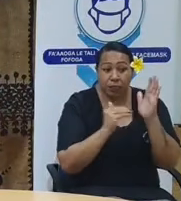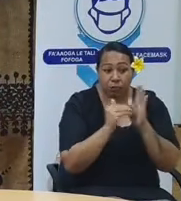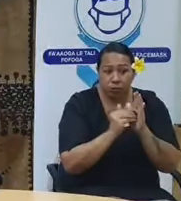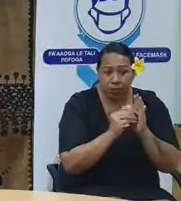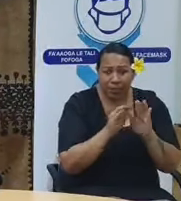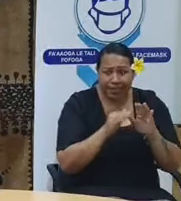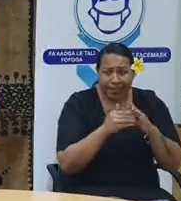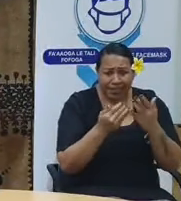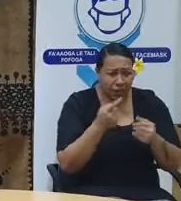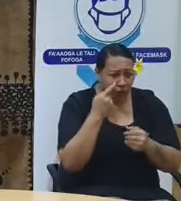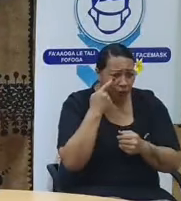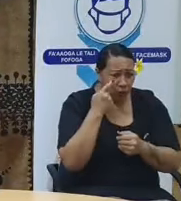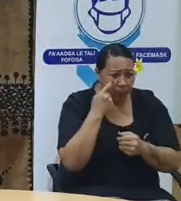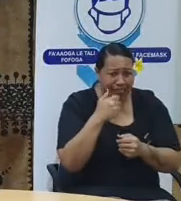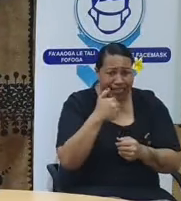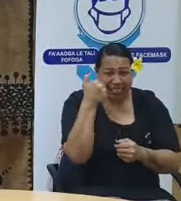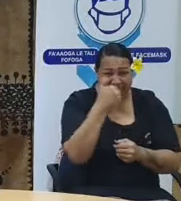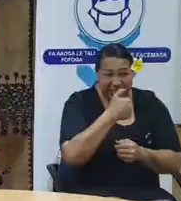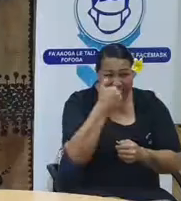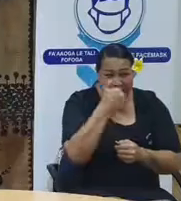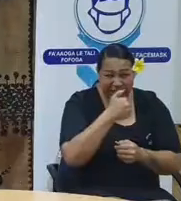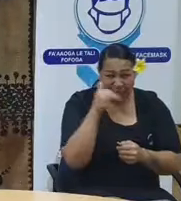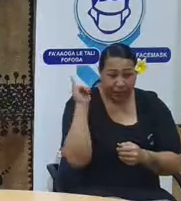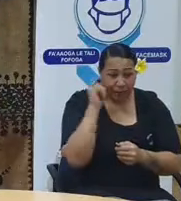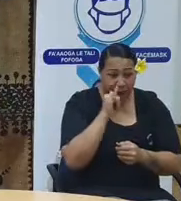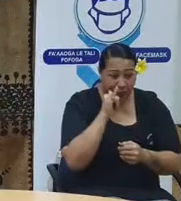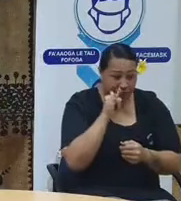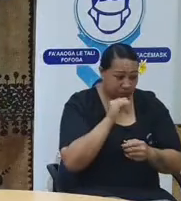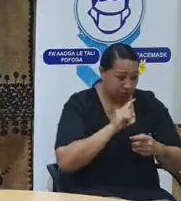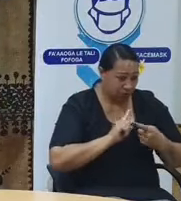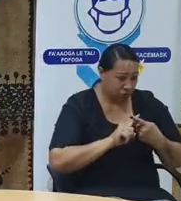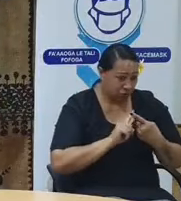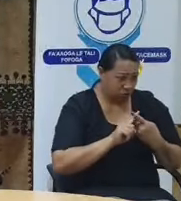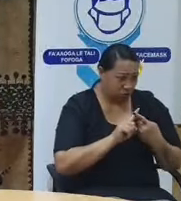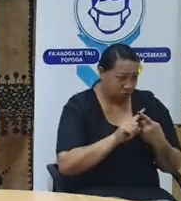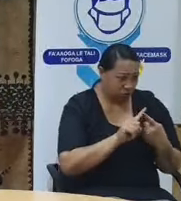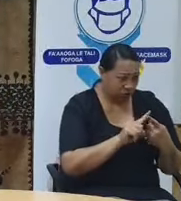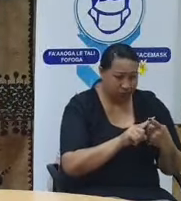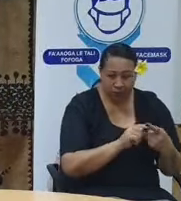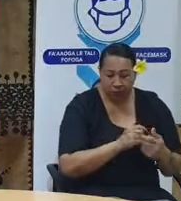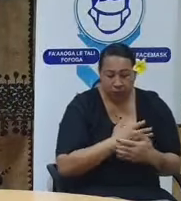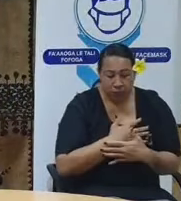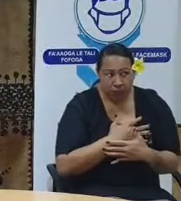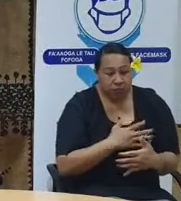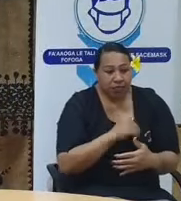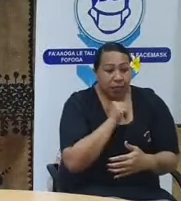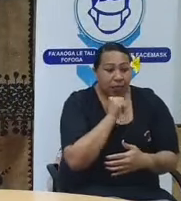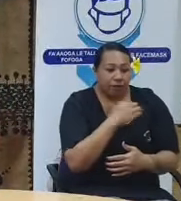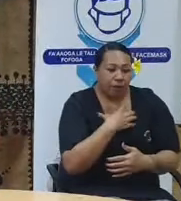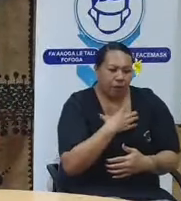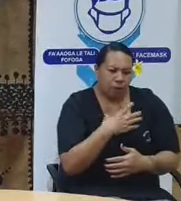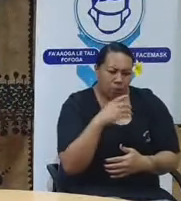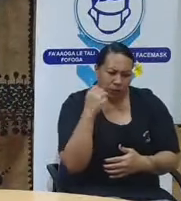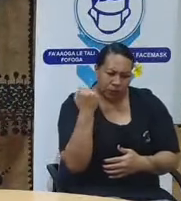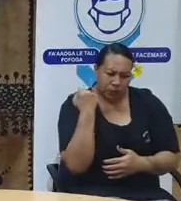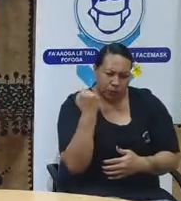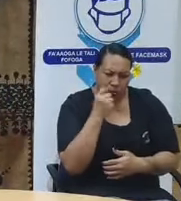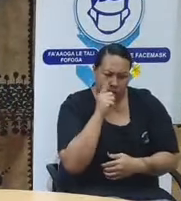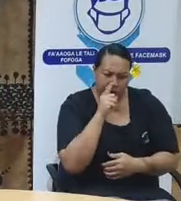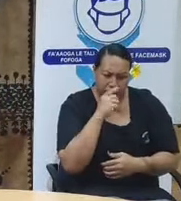pak. Se furu omo pak akalu omo mai. Eh, ofo fo komiti pe afu koyangis. Ya,